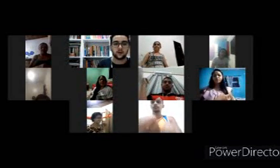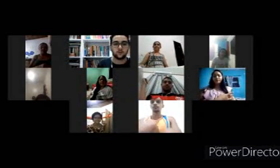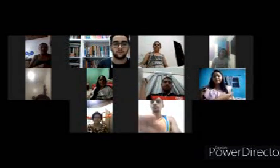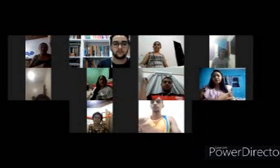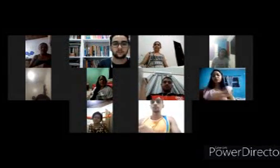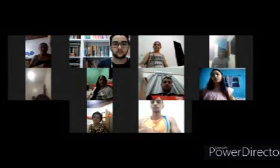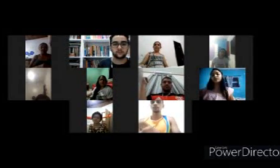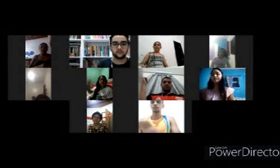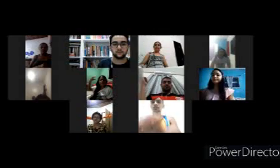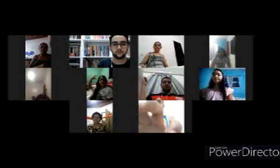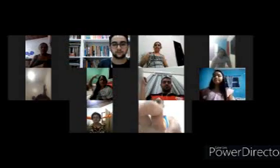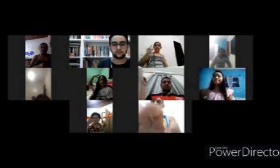Preocupação.